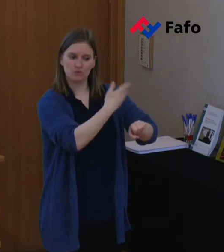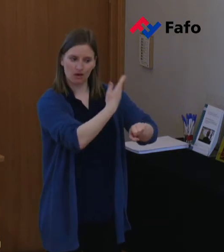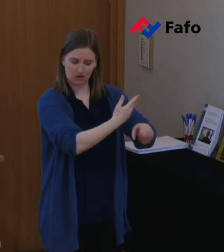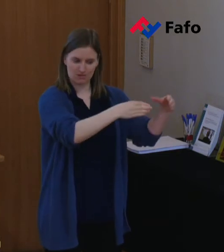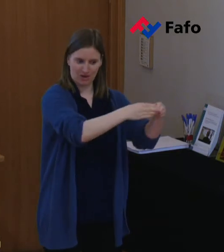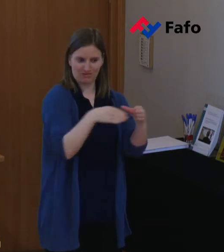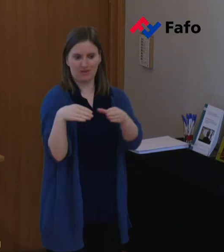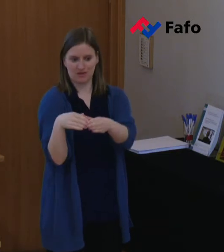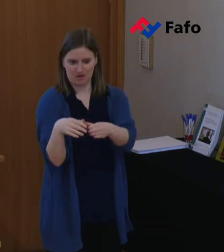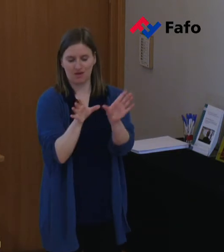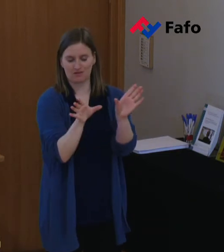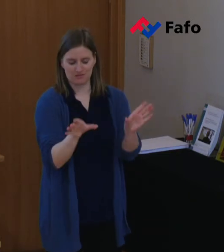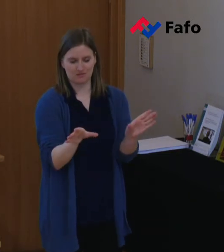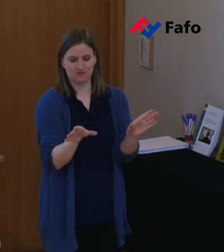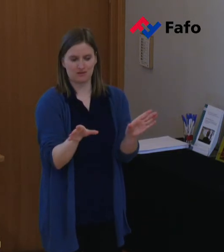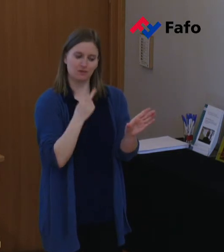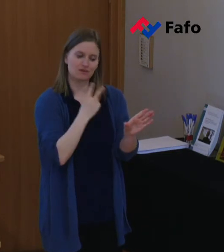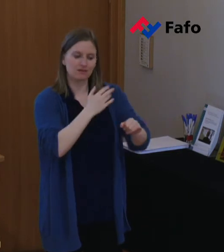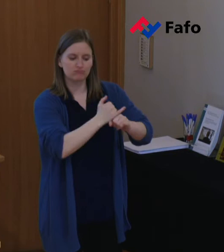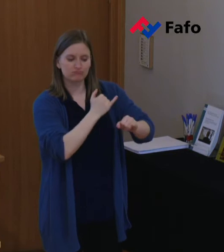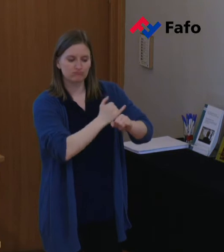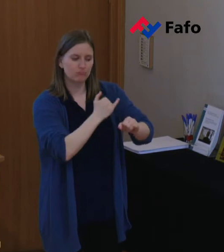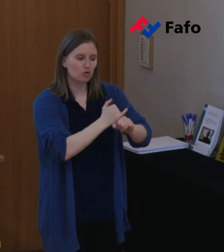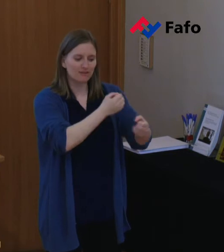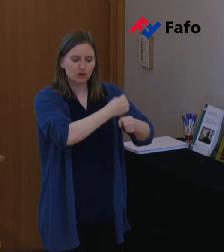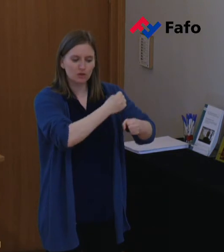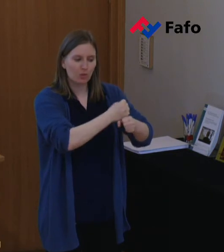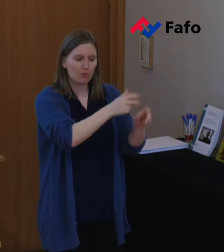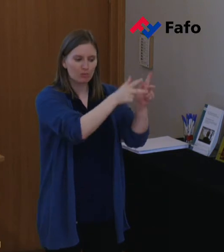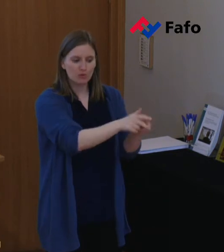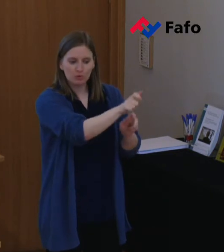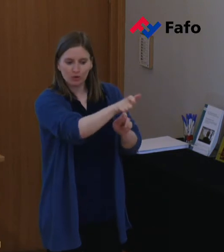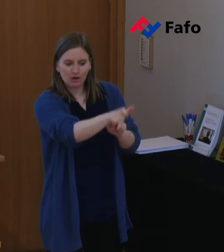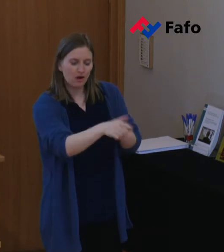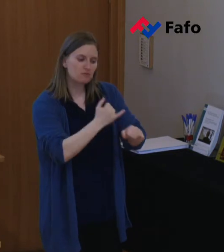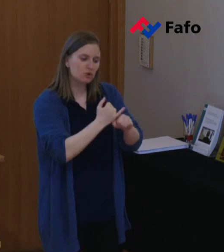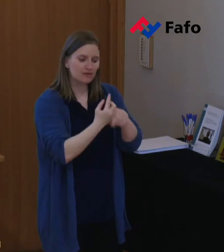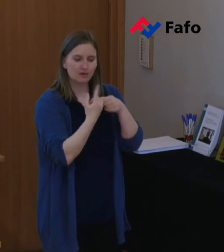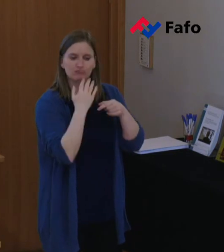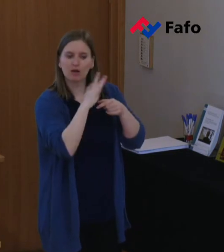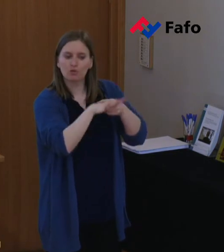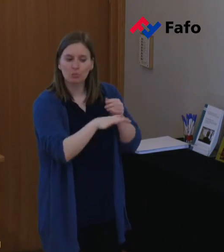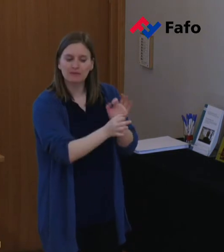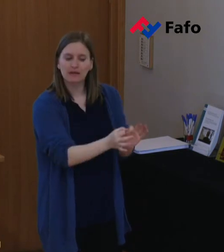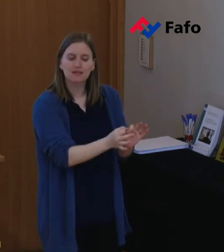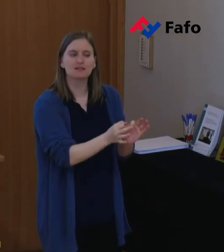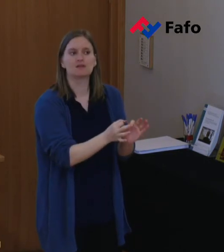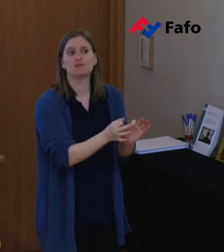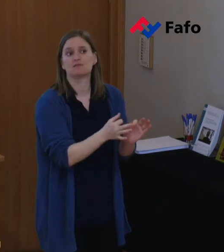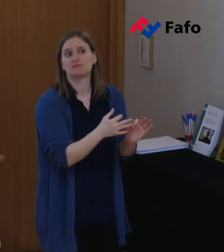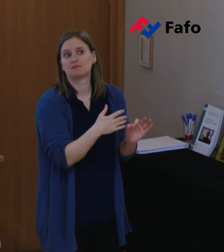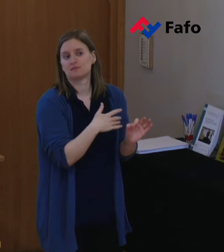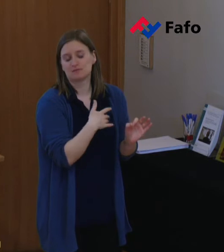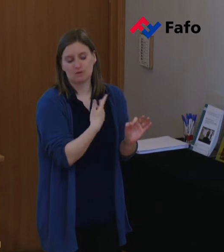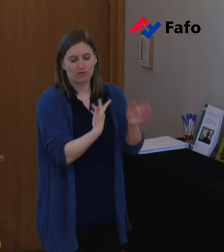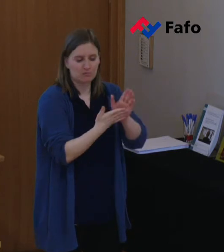teamene, så vi har sett hvordan de jobber med brukerne, hvordan de snakker om ting, og vært